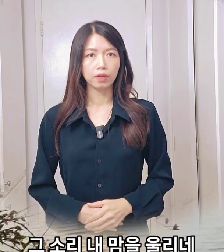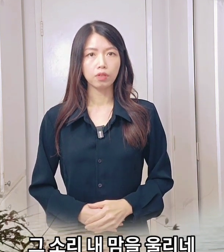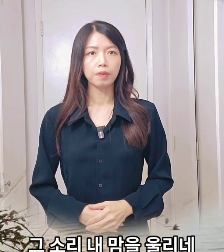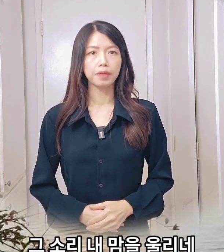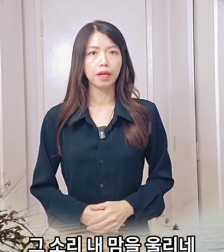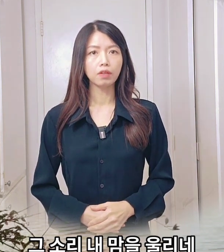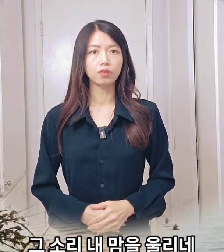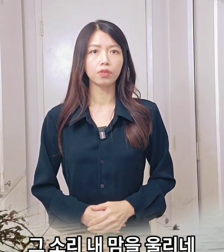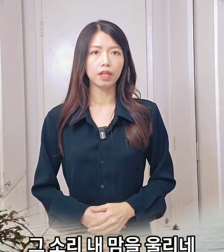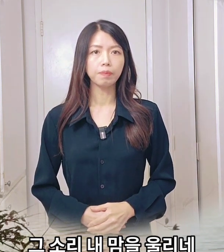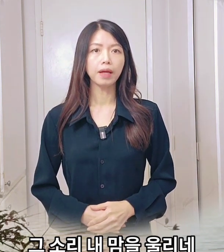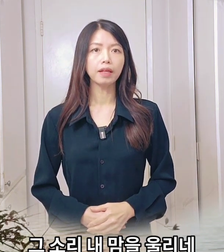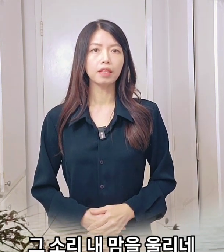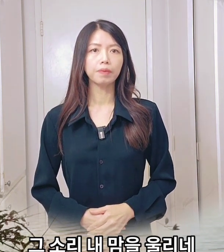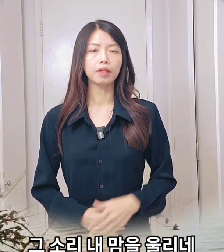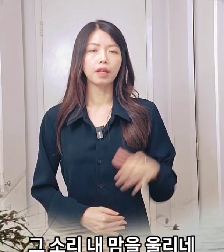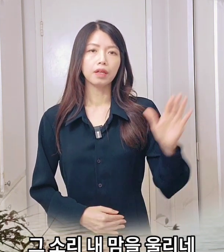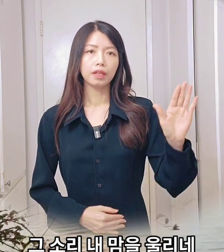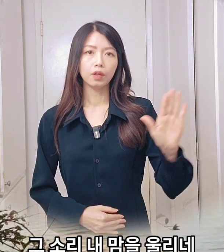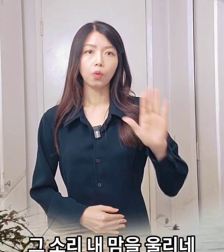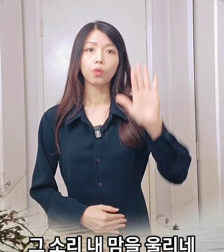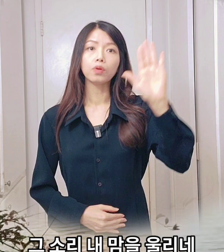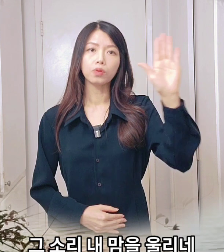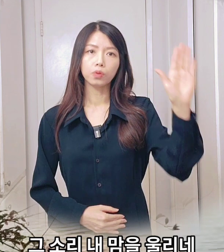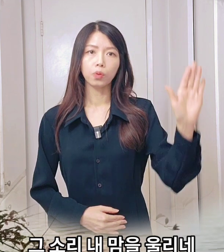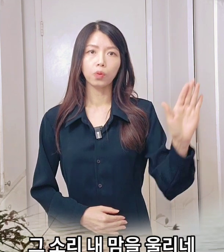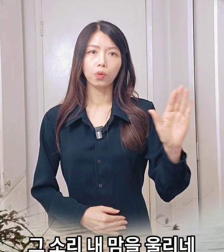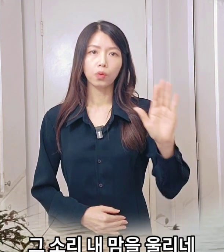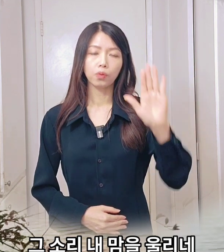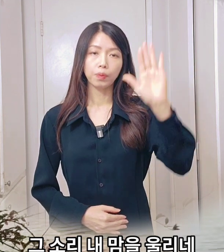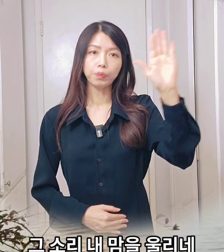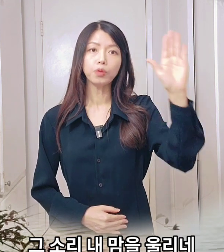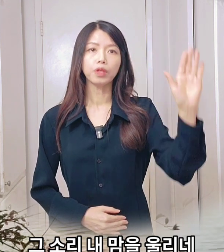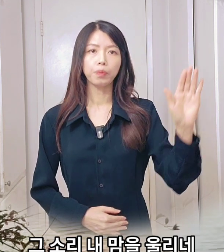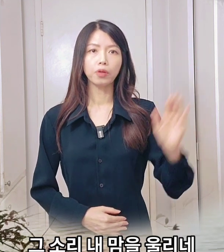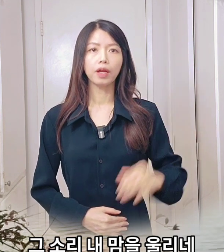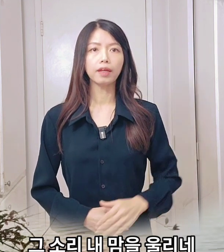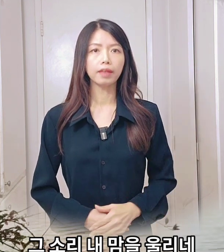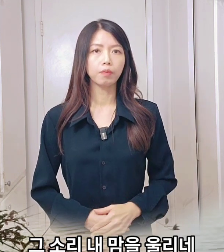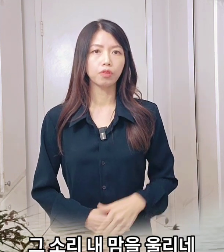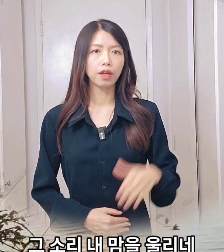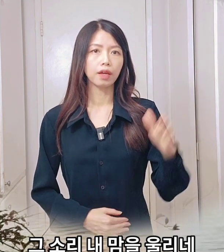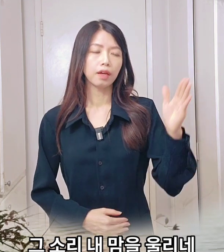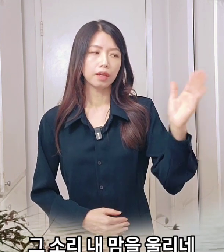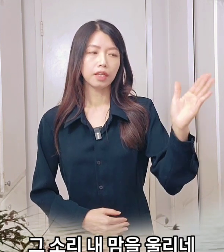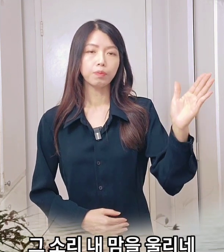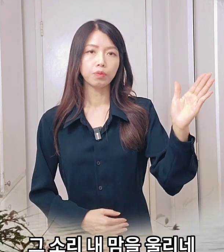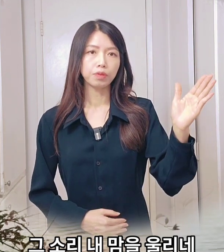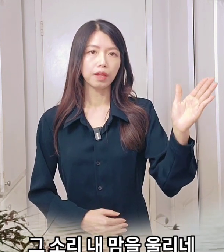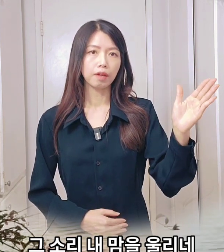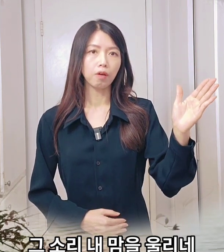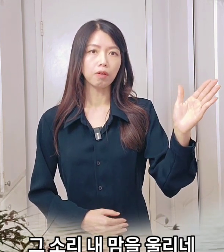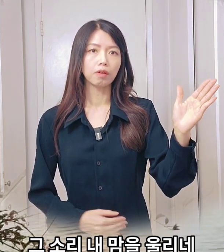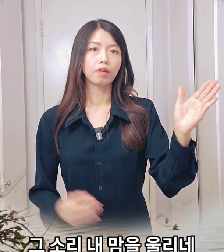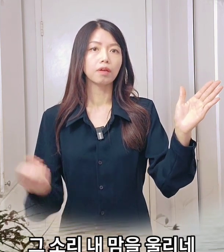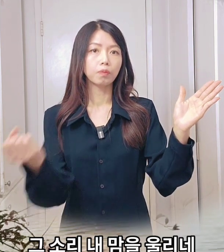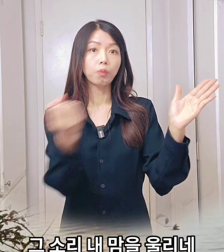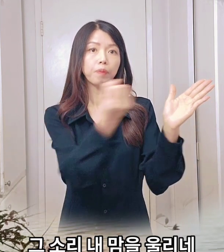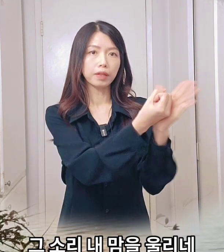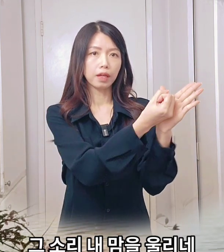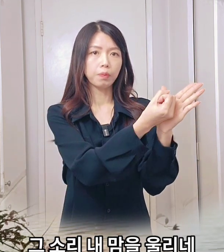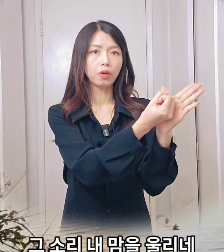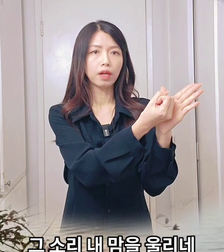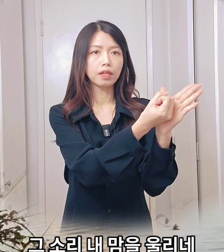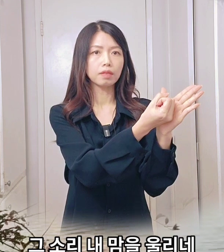주로 예수님이나 주님, 하나님을 이 오른쪽 윗부분에 표현을 하기 때문에 이 부분에서